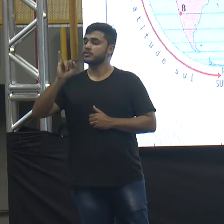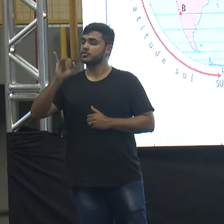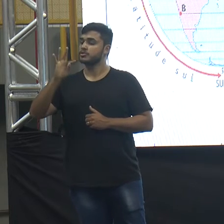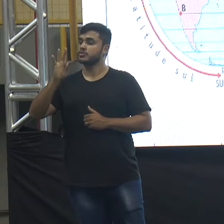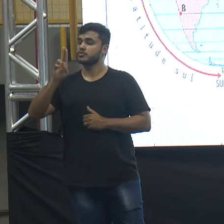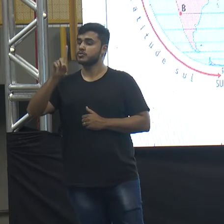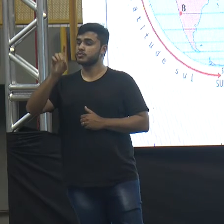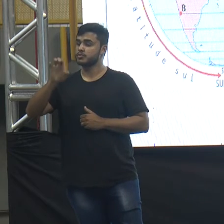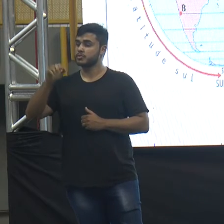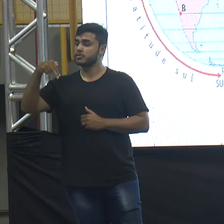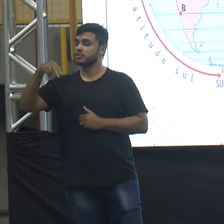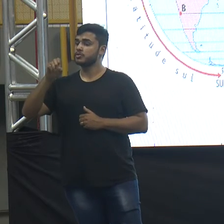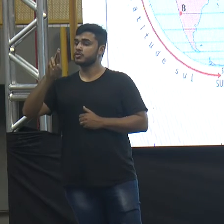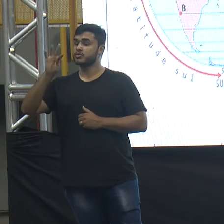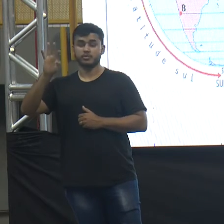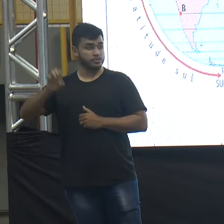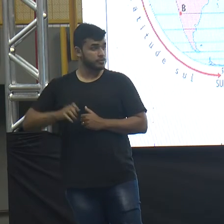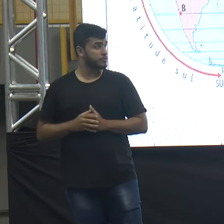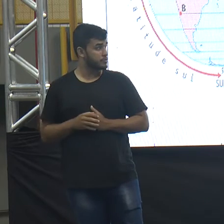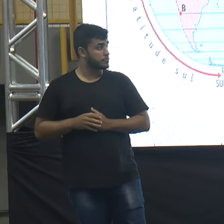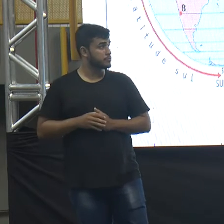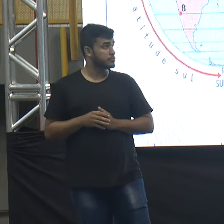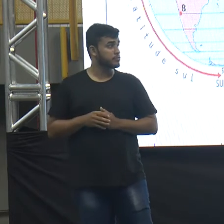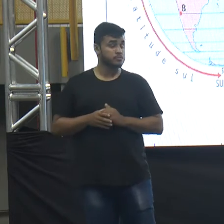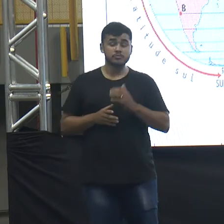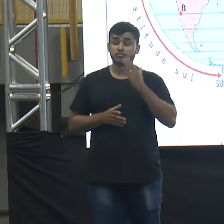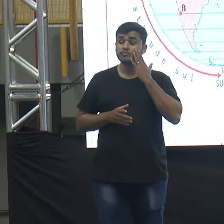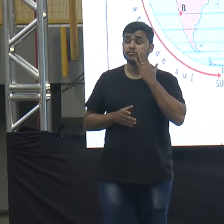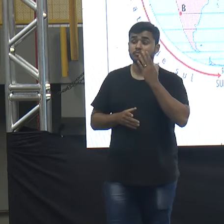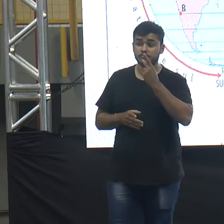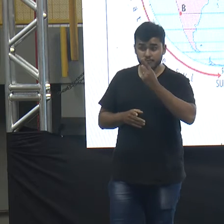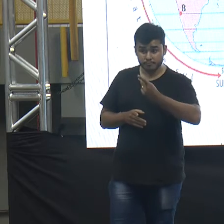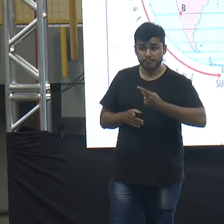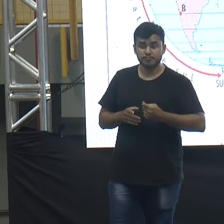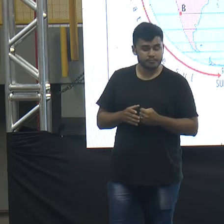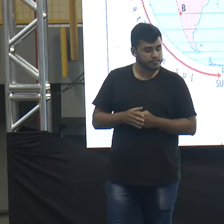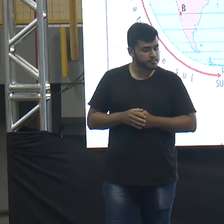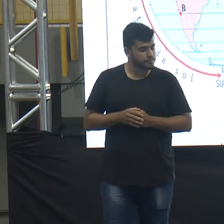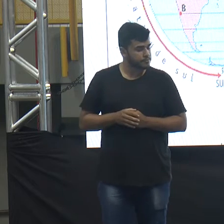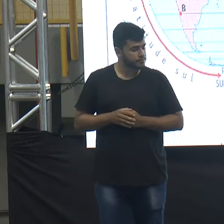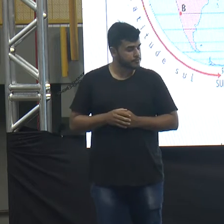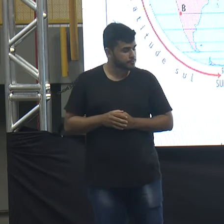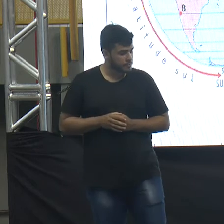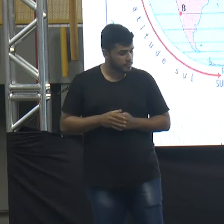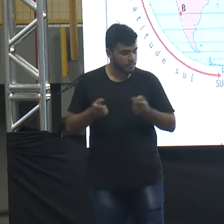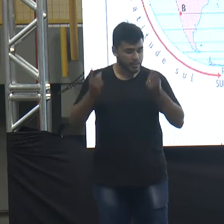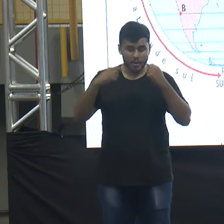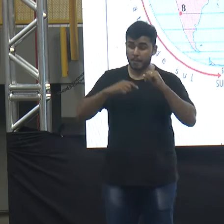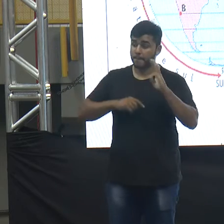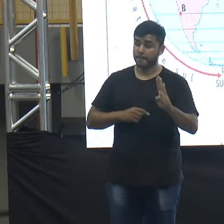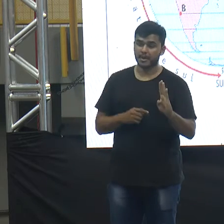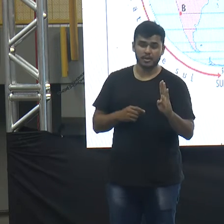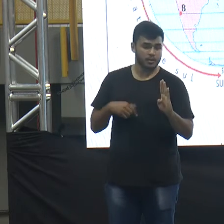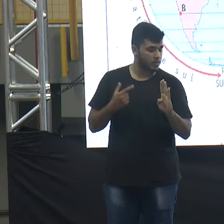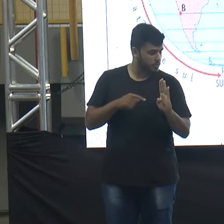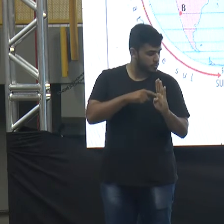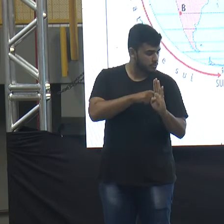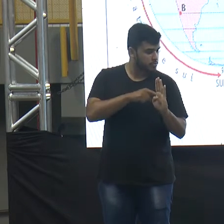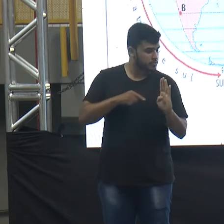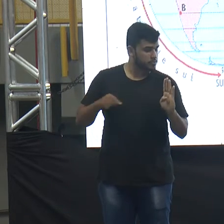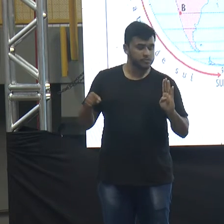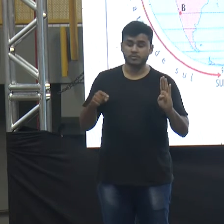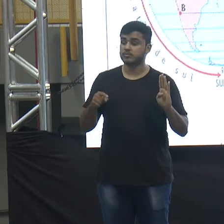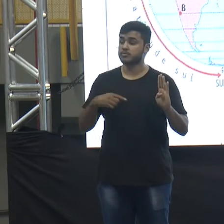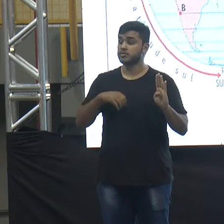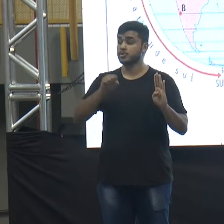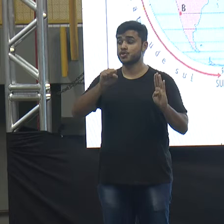Ousaria dizer qual é a zona climática? Não, daqui a pouco. Tá? O ponto B, olha qual é a linha que passa sobre ele. Ele está no